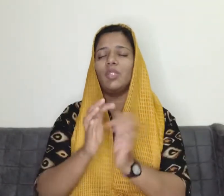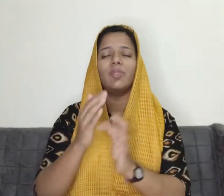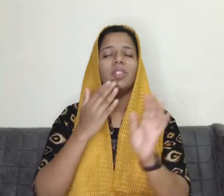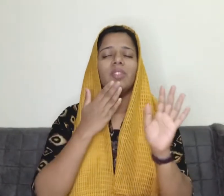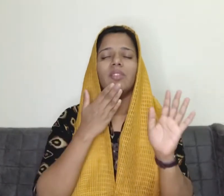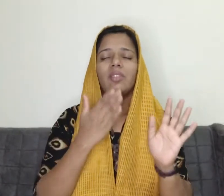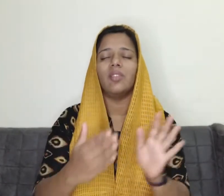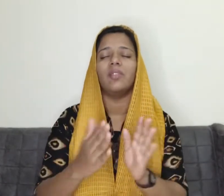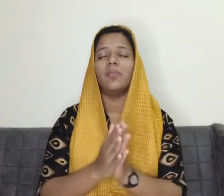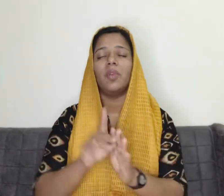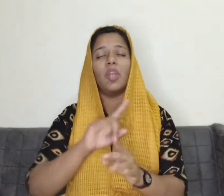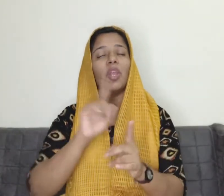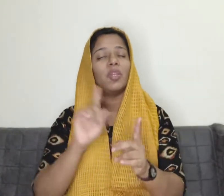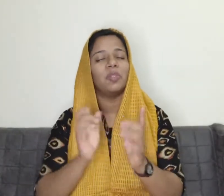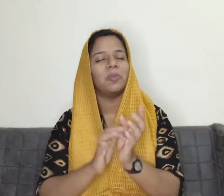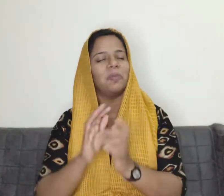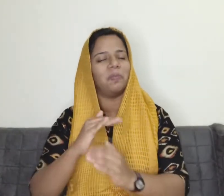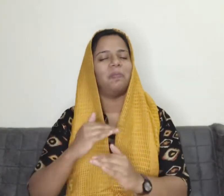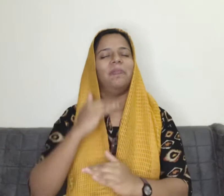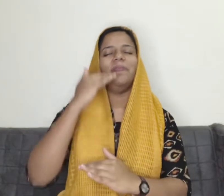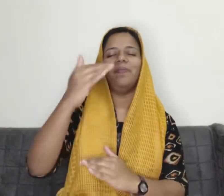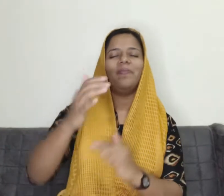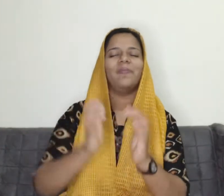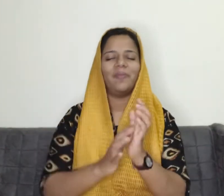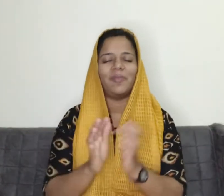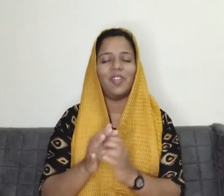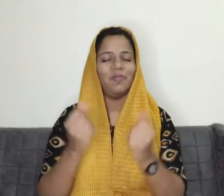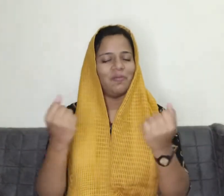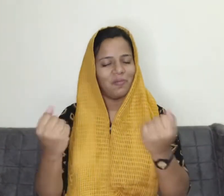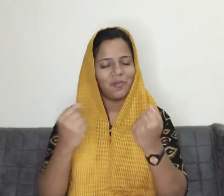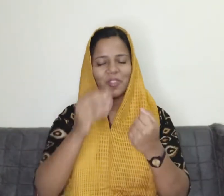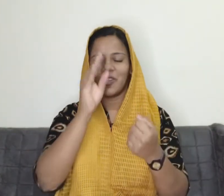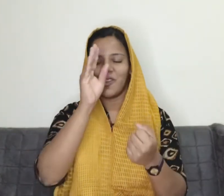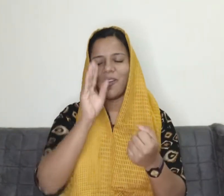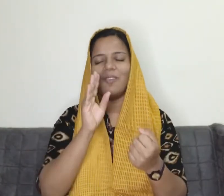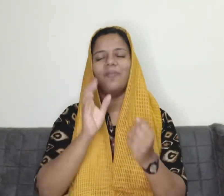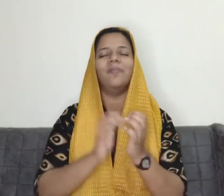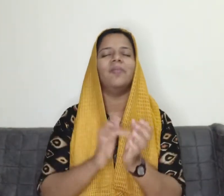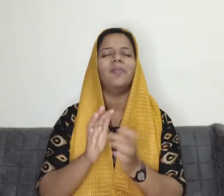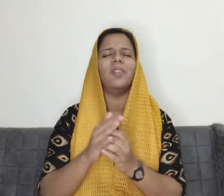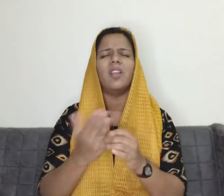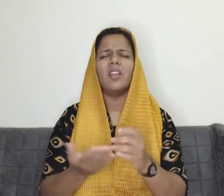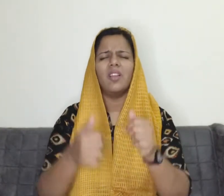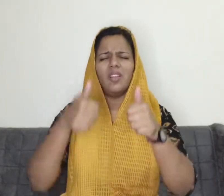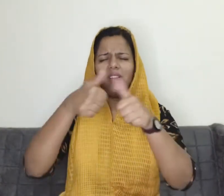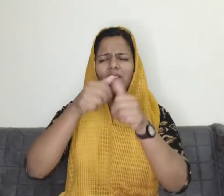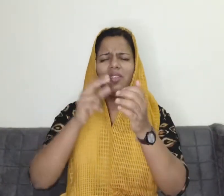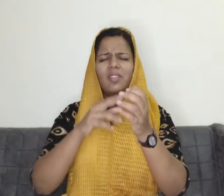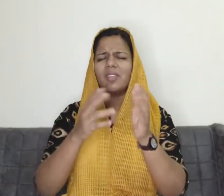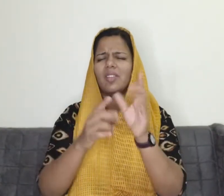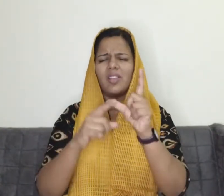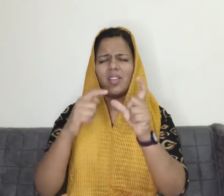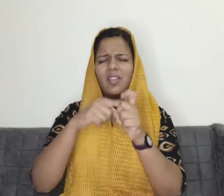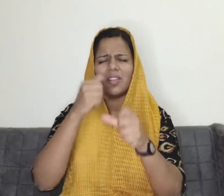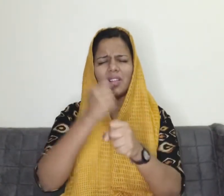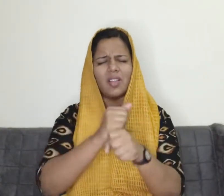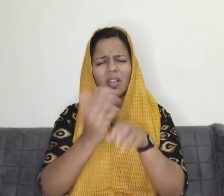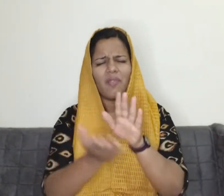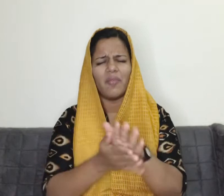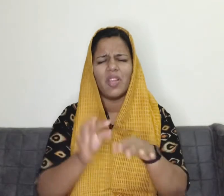പറയുന്ന കർത്താവെ, അങ്ങ് ആരിലും ഉന്നതനാകിയാൽ സ്തോത്രം. അങ്ങ് സർവ്വവല്ലഭനാകിയാൽ സ്തോത്രം. കർത്താവെ, കാലിൻ്റെ അടിഭാഗത്തെ തൊലി പോയി